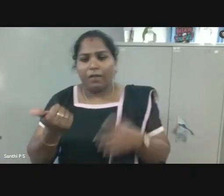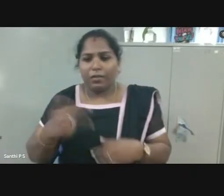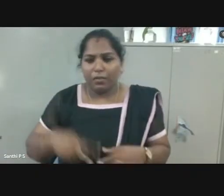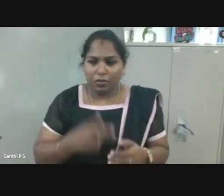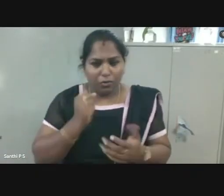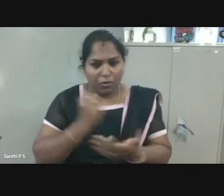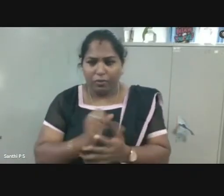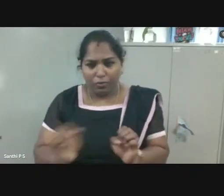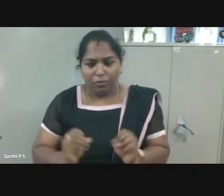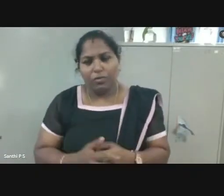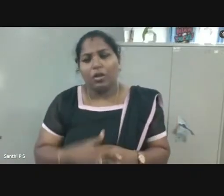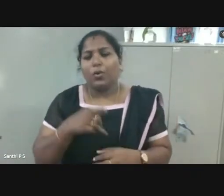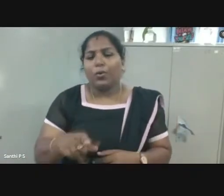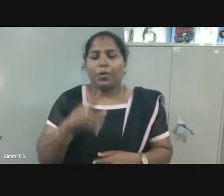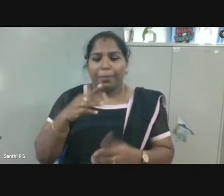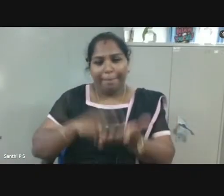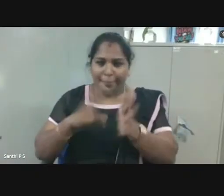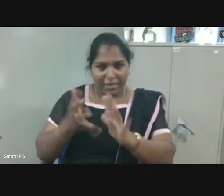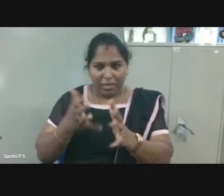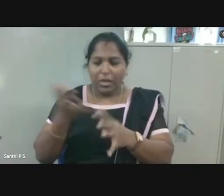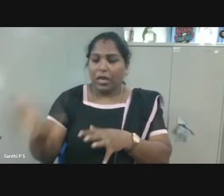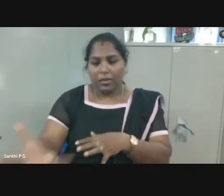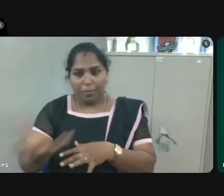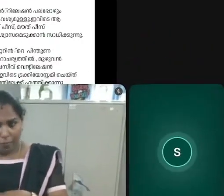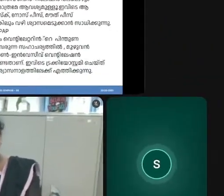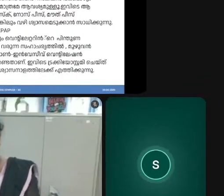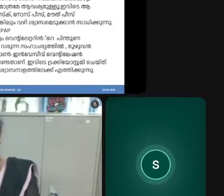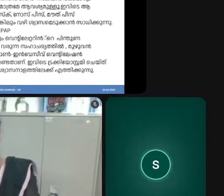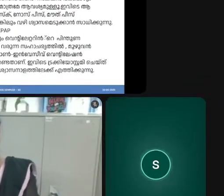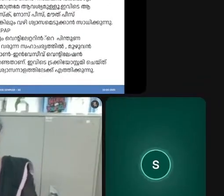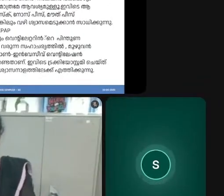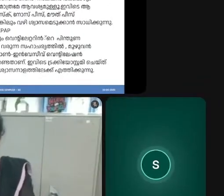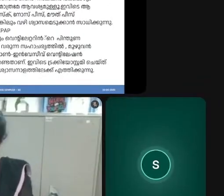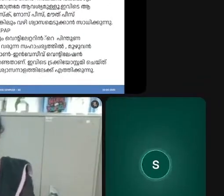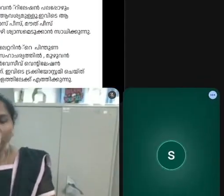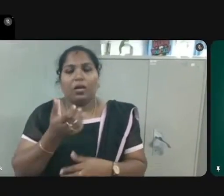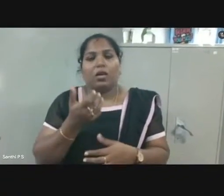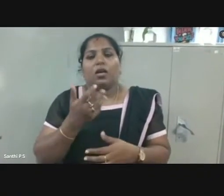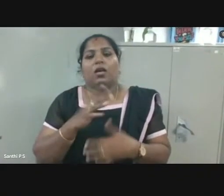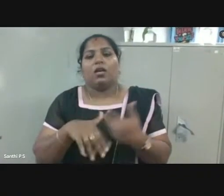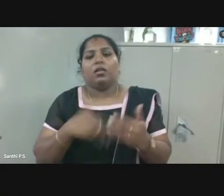മിഷൻ മേടിക്കണം, ബൈപാപ്പ് സിപാപ്പ് എന്നുള്ള മിഷൻ ഉണ്ട്, അത് മേടിക്കുക, മാസ്ക് വെക്കുക, അത് മുഖത്ത് വെച്ച് കഴിയുമ്പോൾ